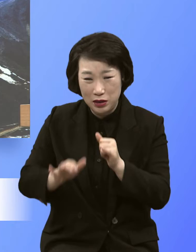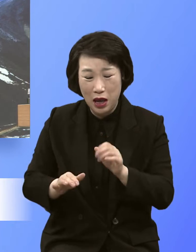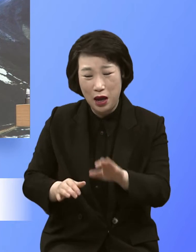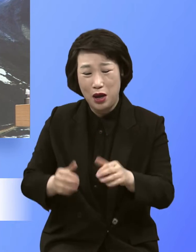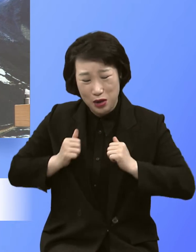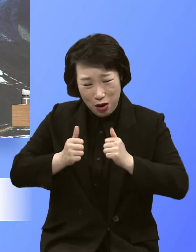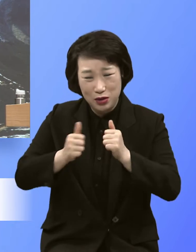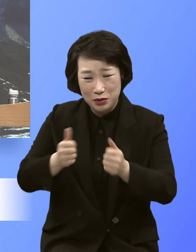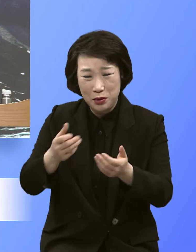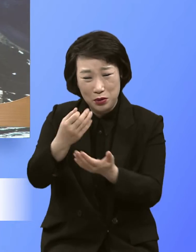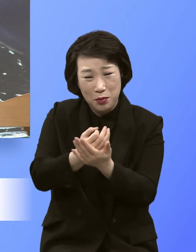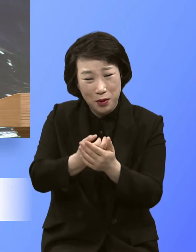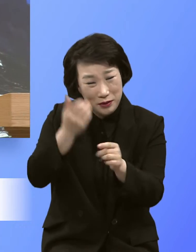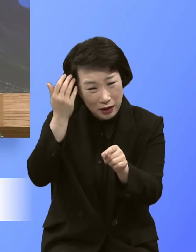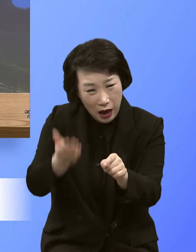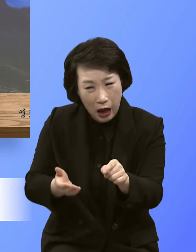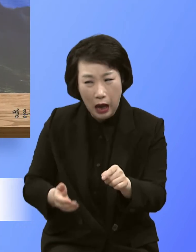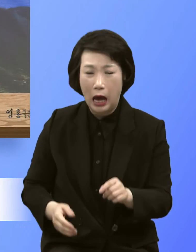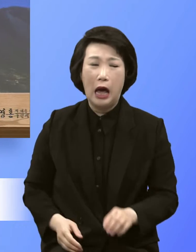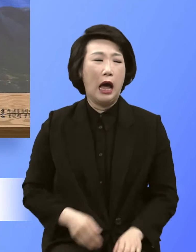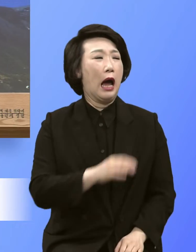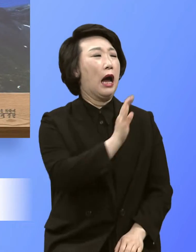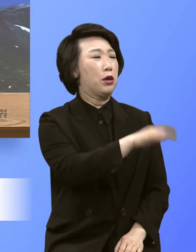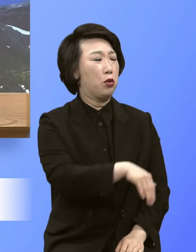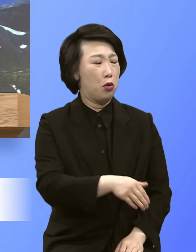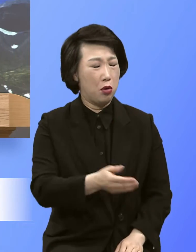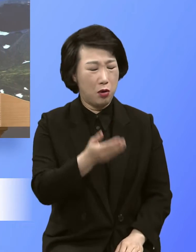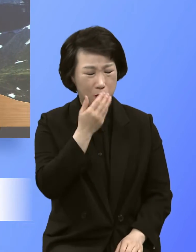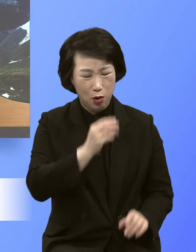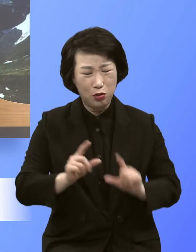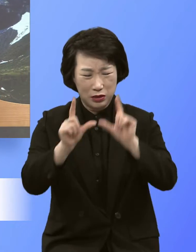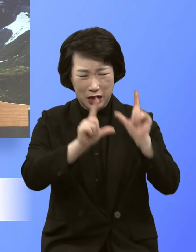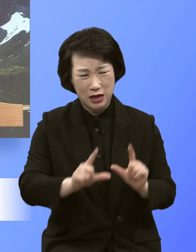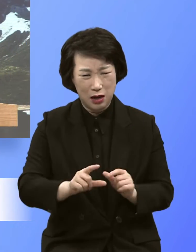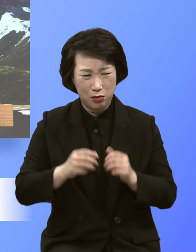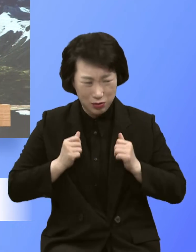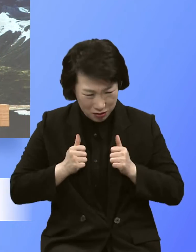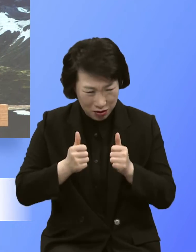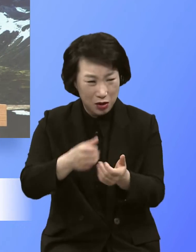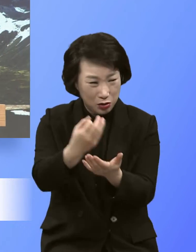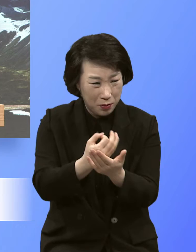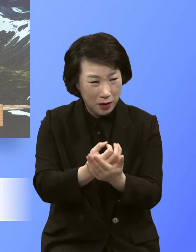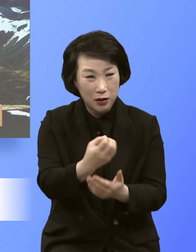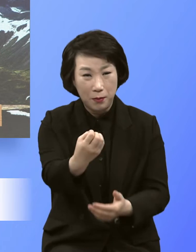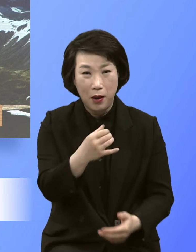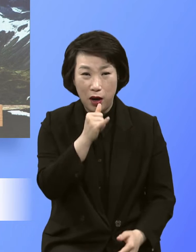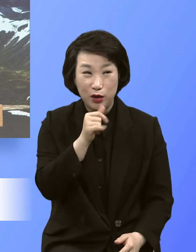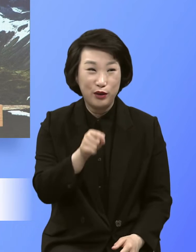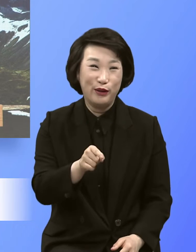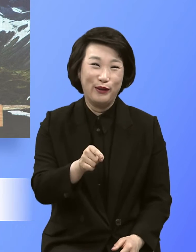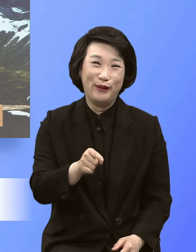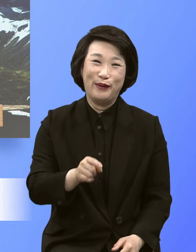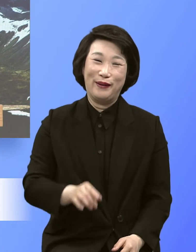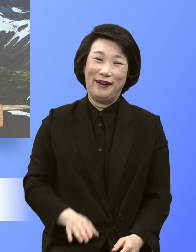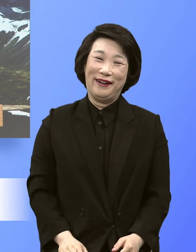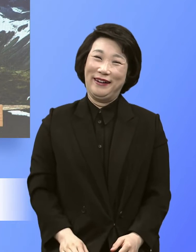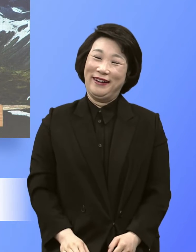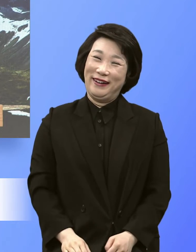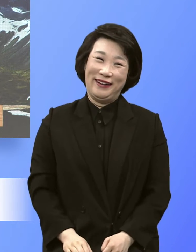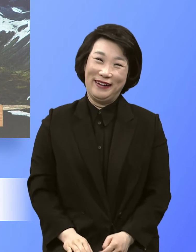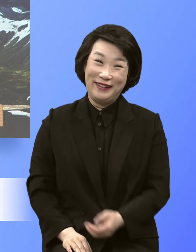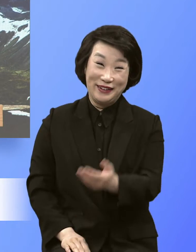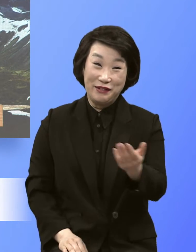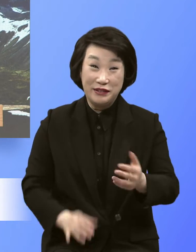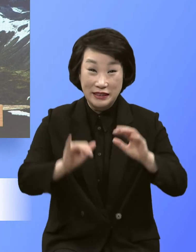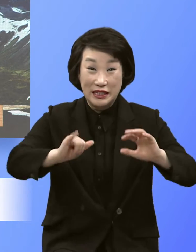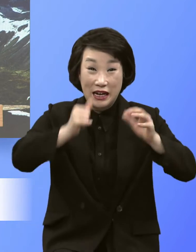열심히 그럽니까? 먹고 살려고 이렇게 열심히 돈 법니다. 그래요. 이